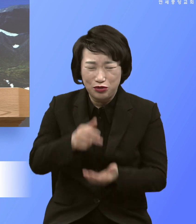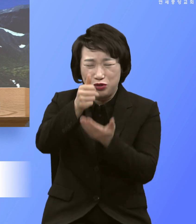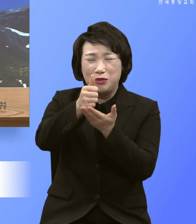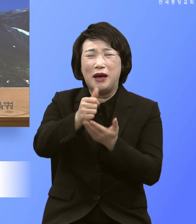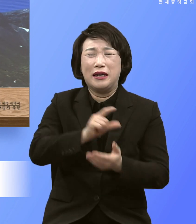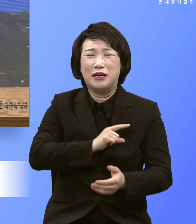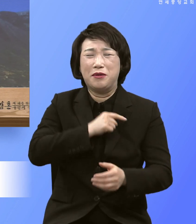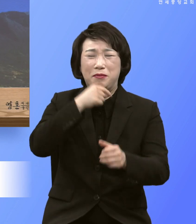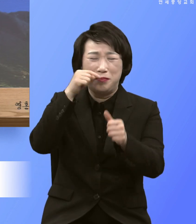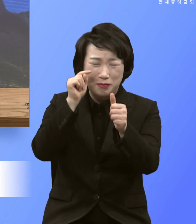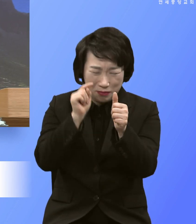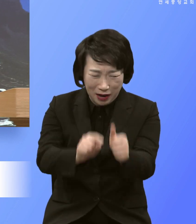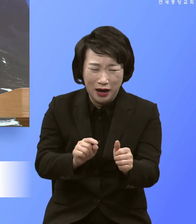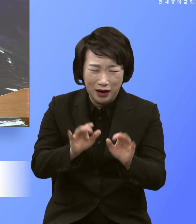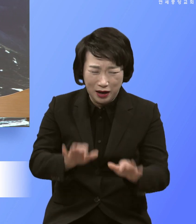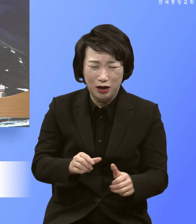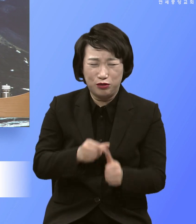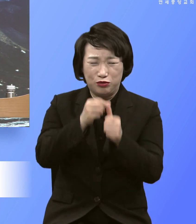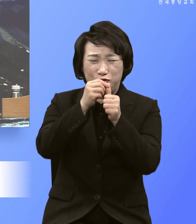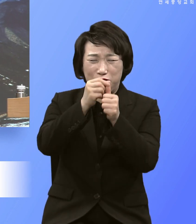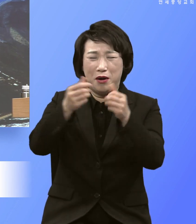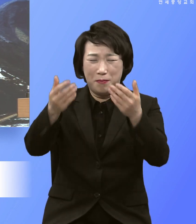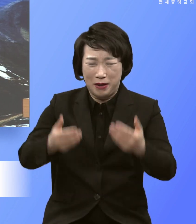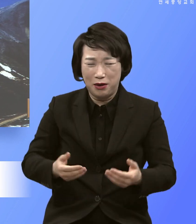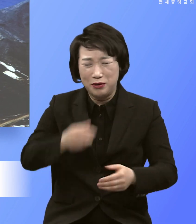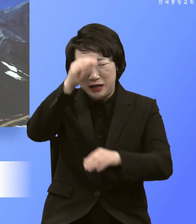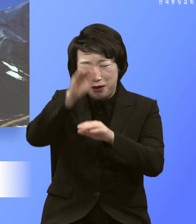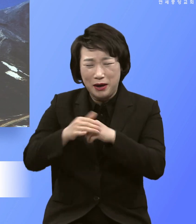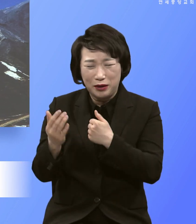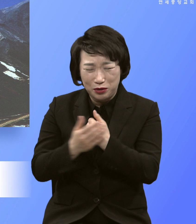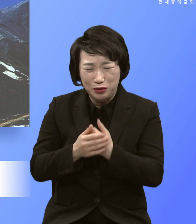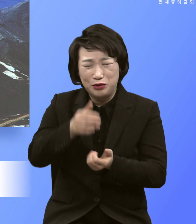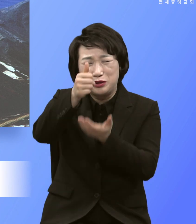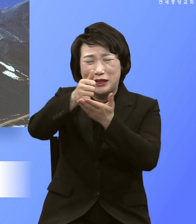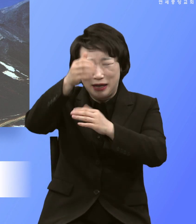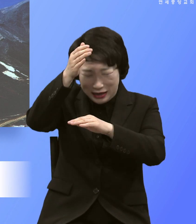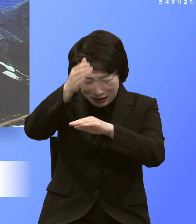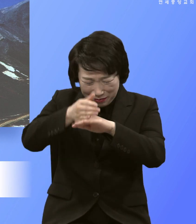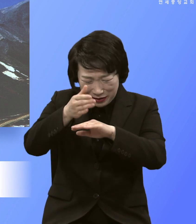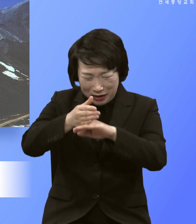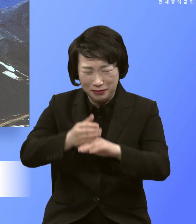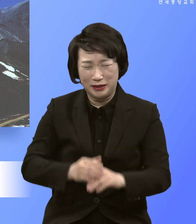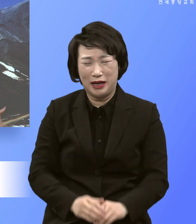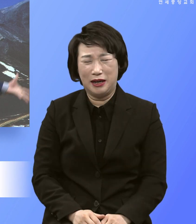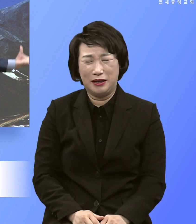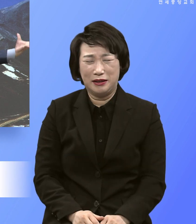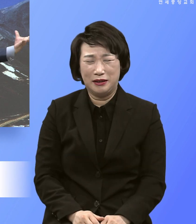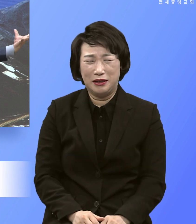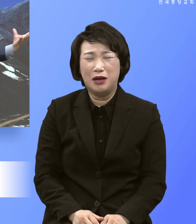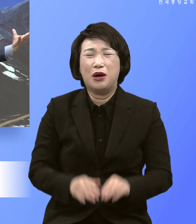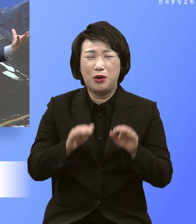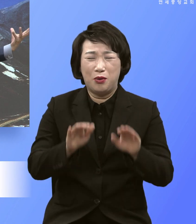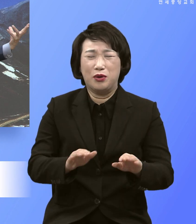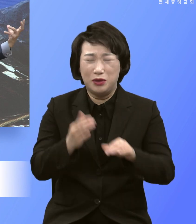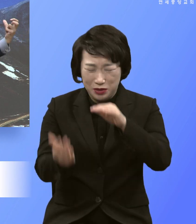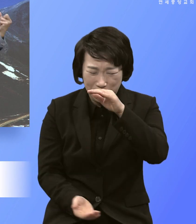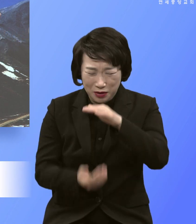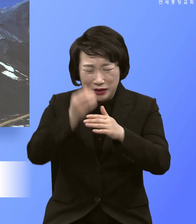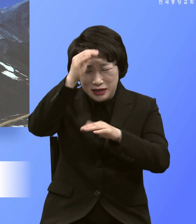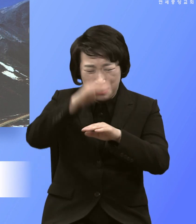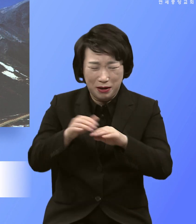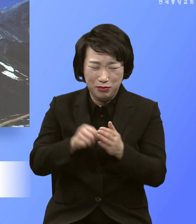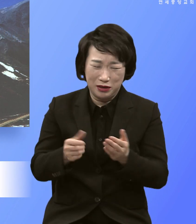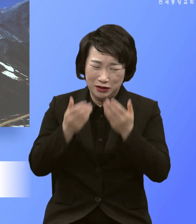주님의 이름으로 구원받고 예배케 하심을 감사합니다. 오늘 최상의